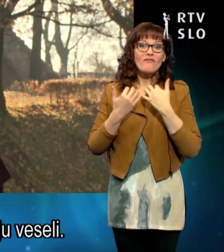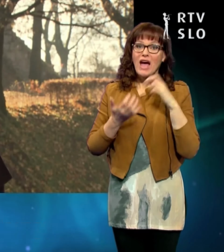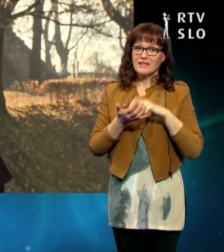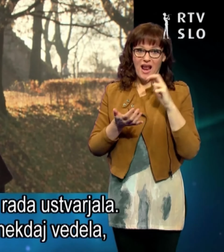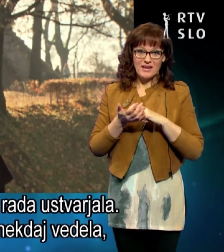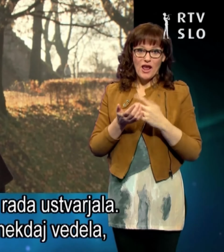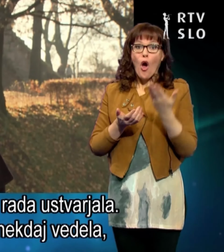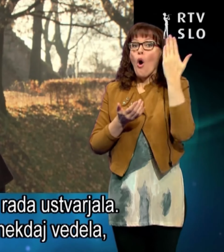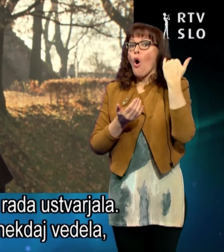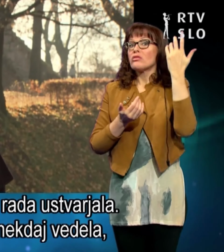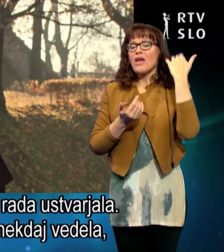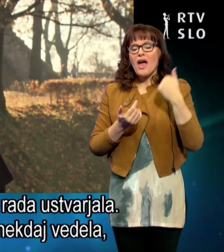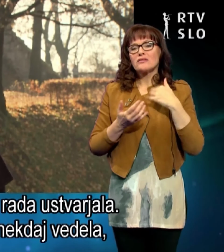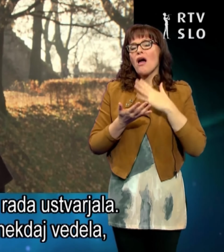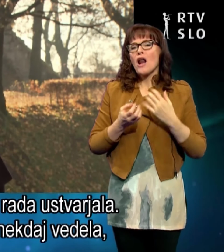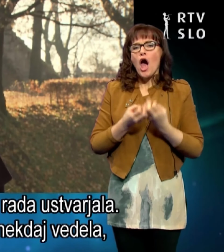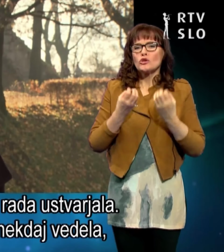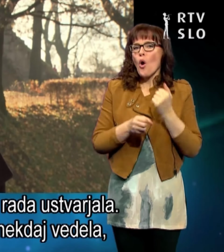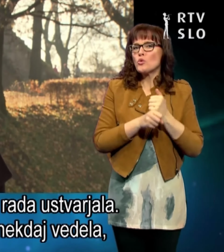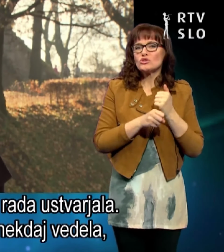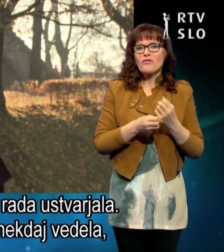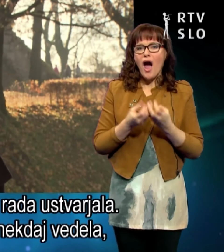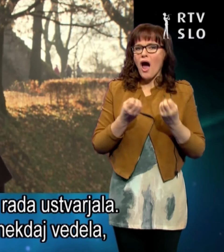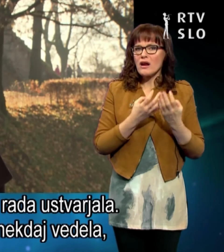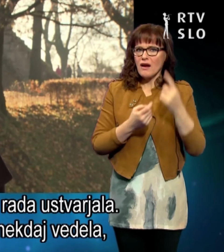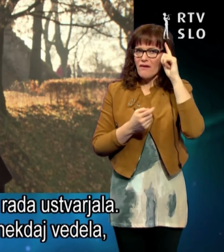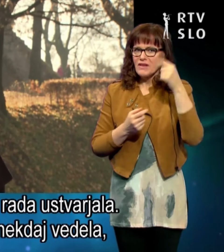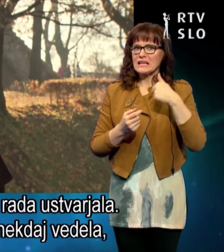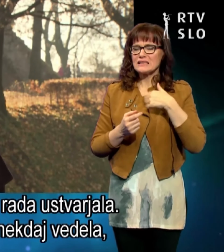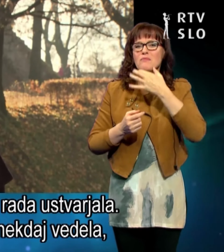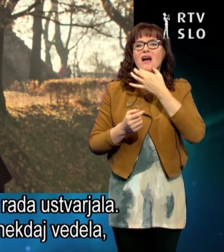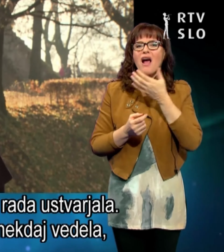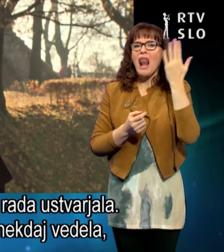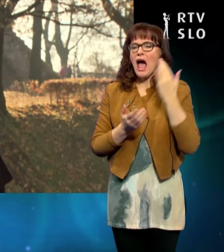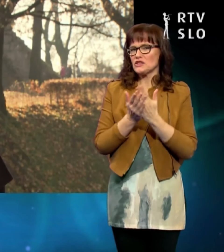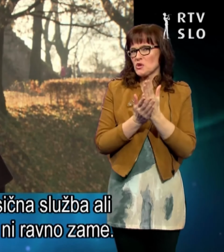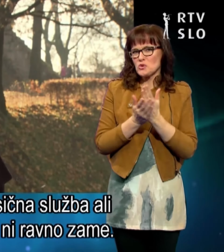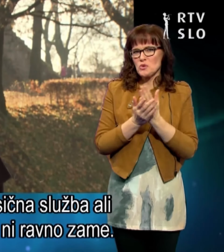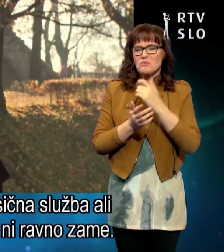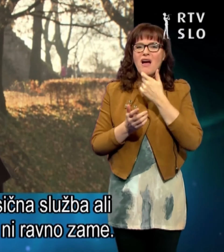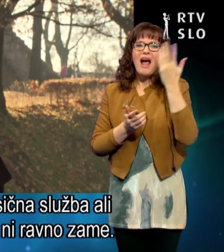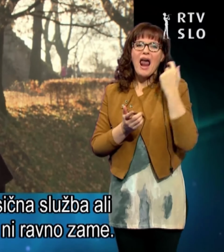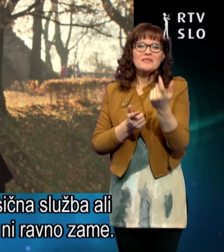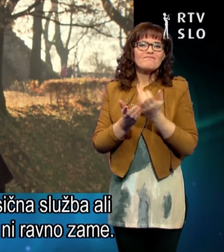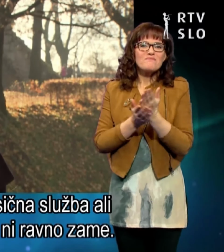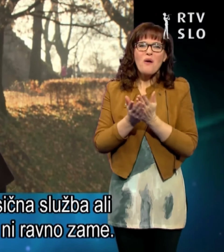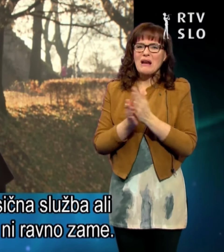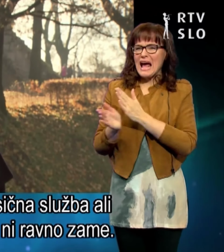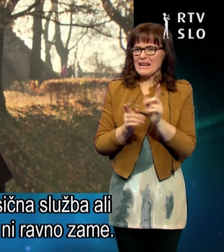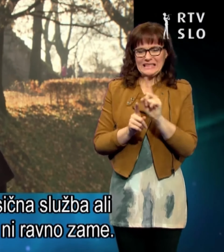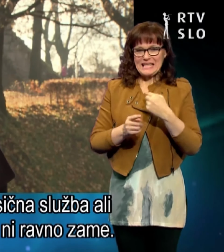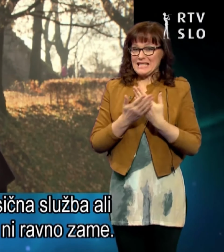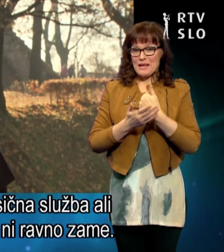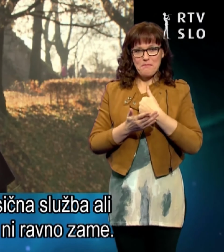Odnegde sem rada ustvarjala, tako da vedela sem, da klasična služba ali pa kakšen klasičen poklic ravno ni